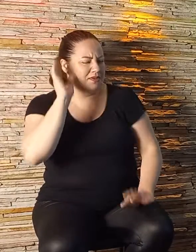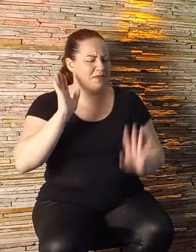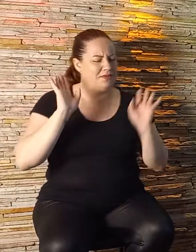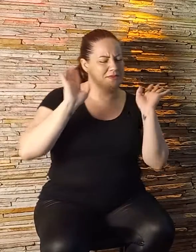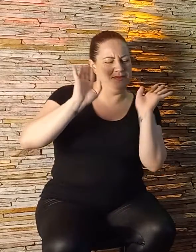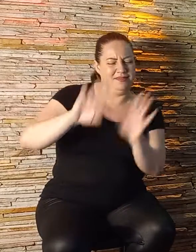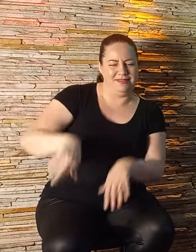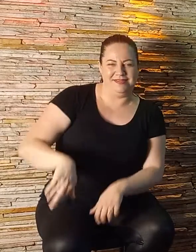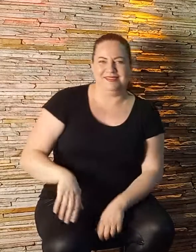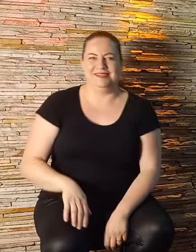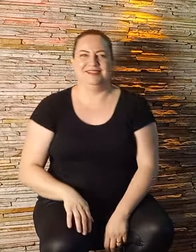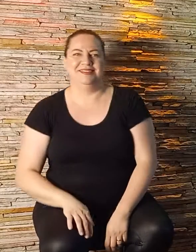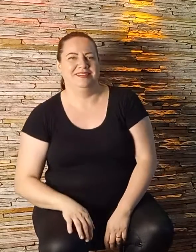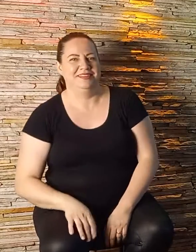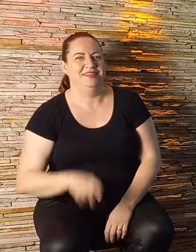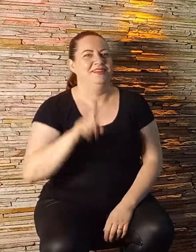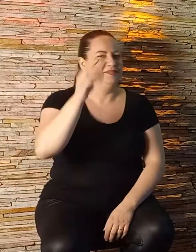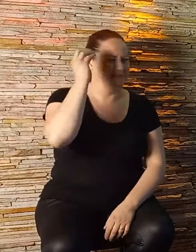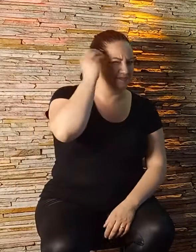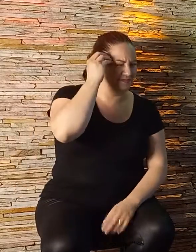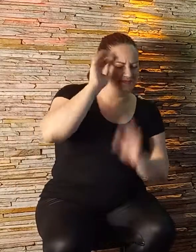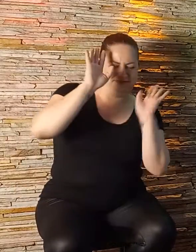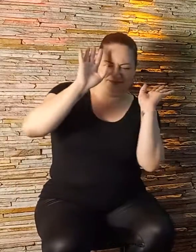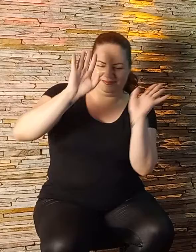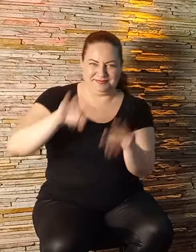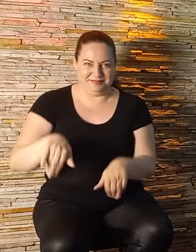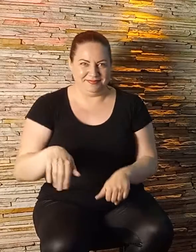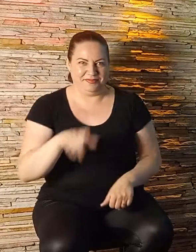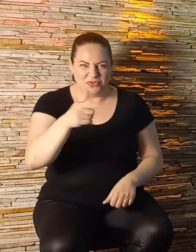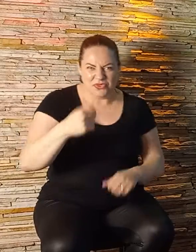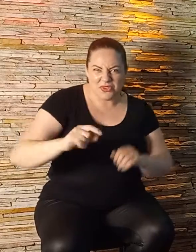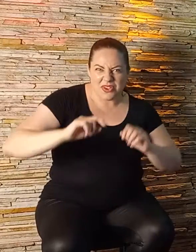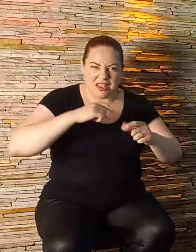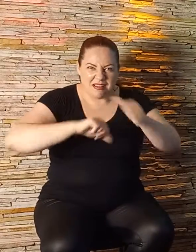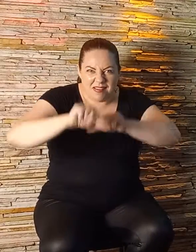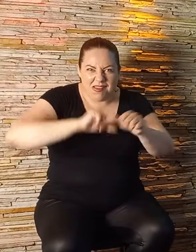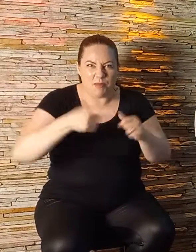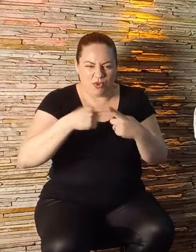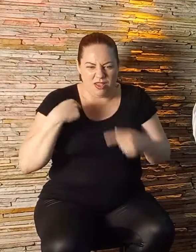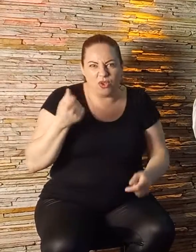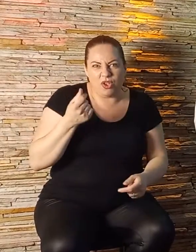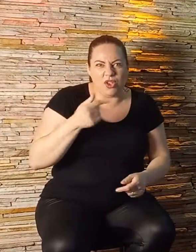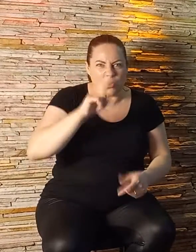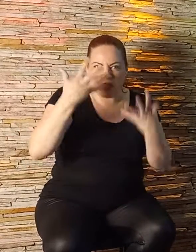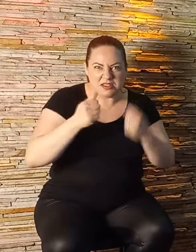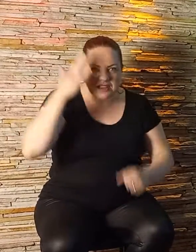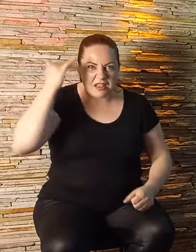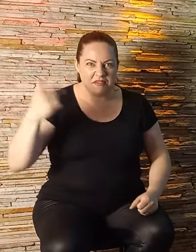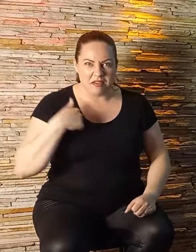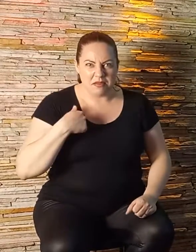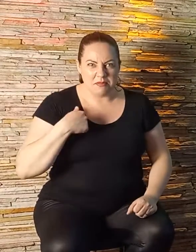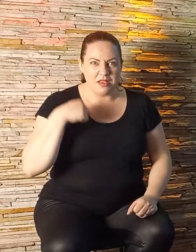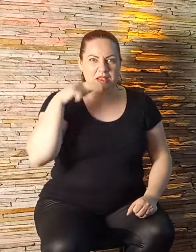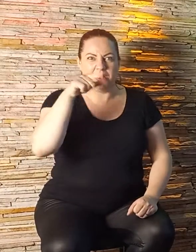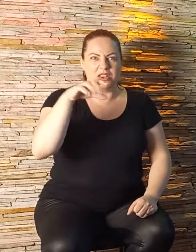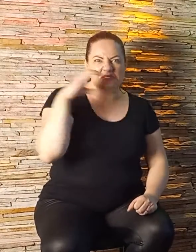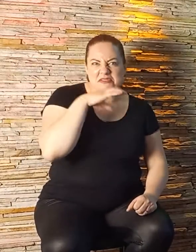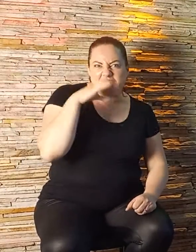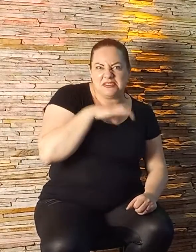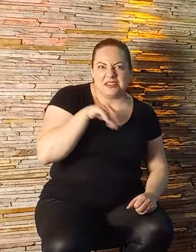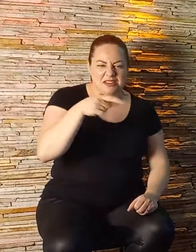e vai chegar na mortes quero tirar foto que eu tô Fernando grana não aceita minha mãe tava gota gigante você